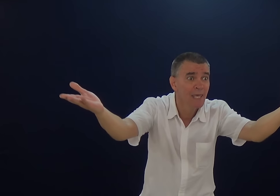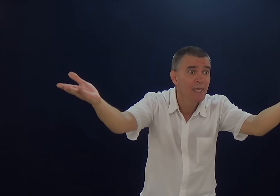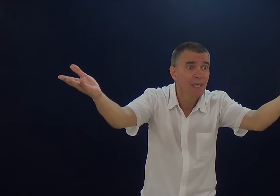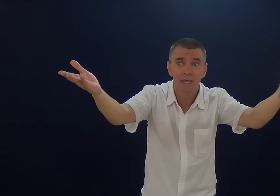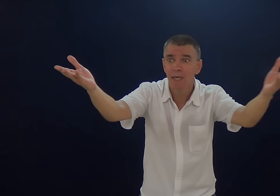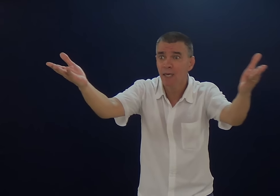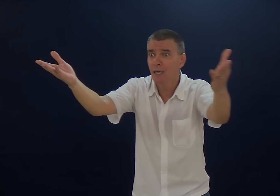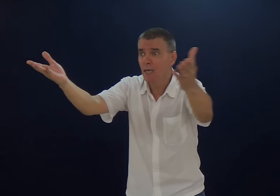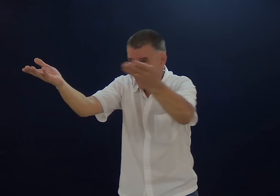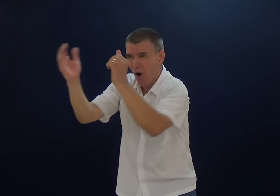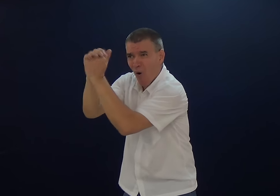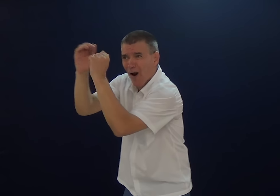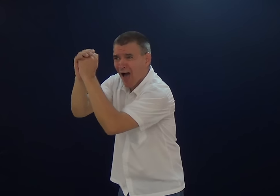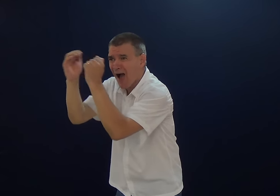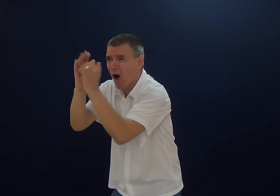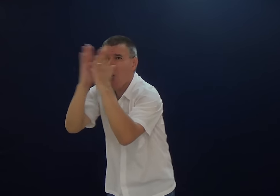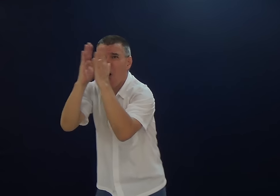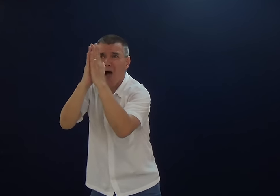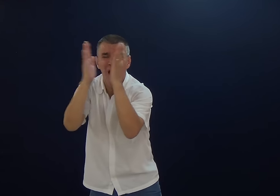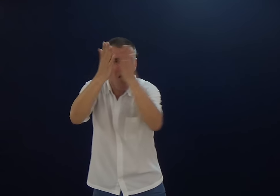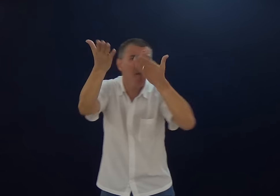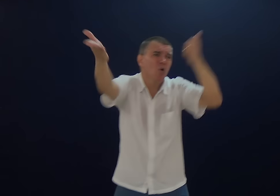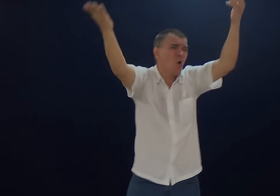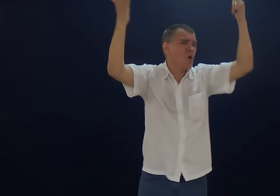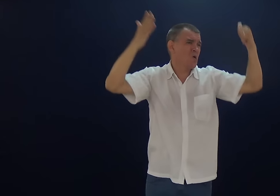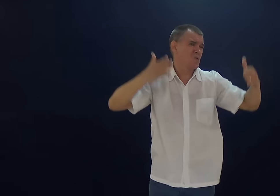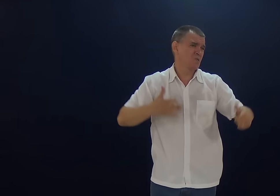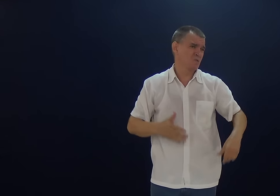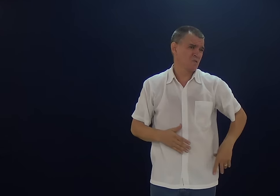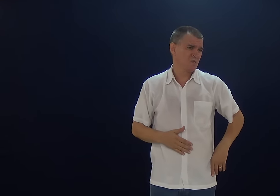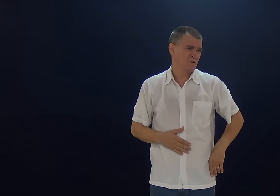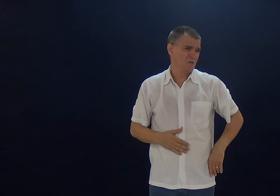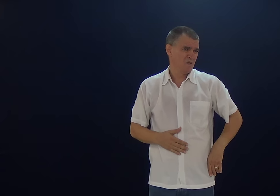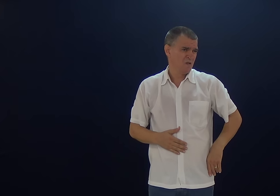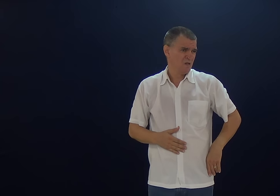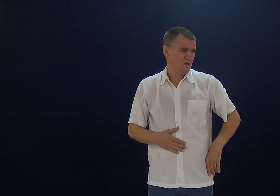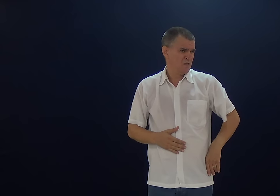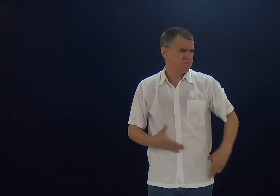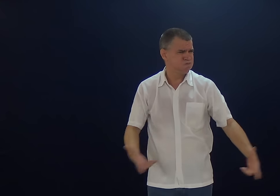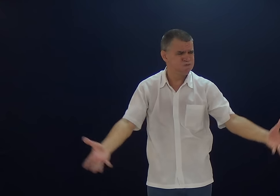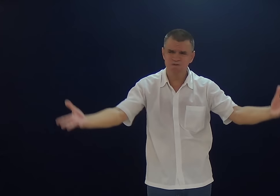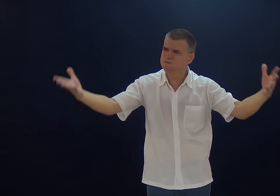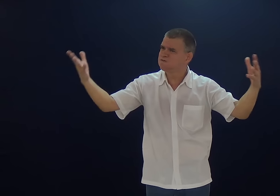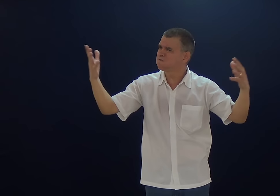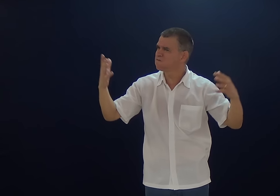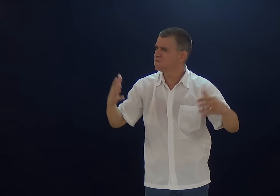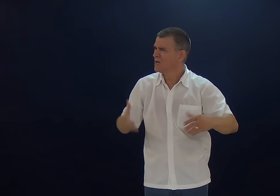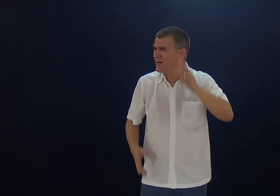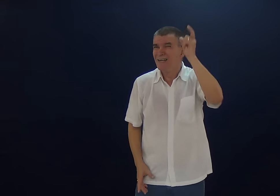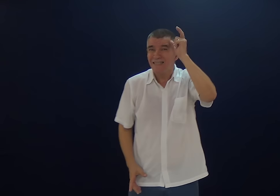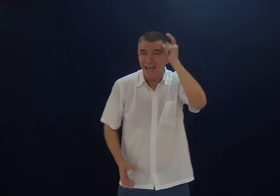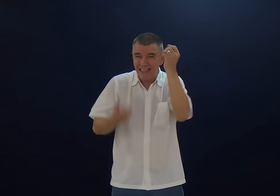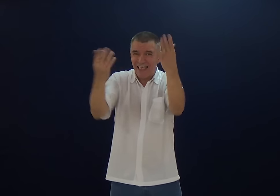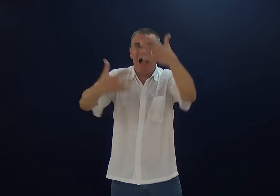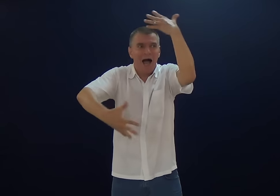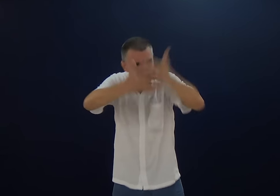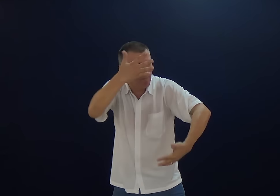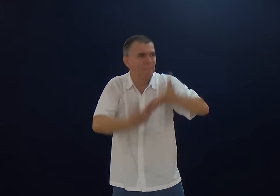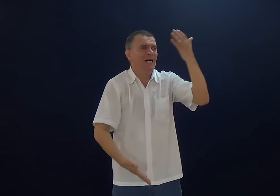poder Amém Então faça isso Ore ore ore ore que Deus vai te ajudar a ter forças para não fofocar Mas eu